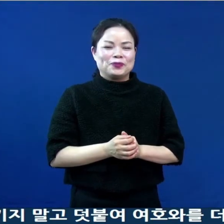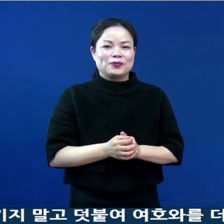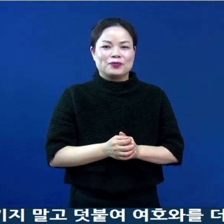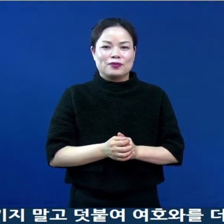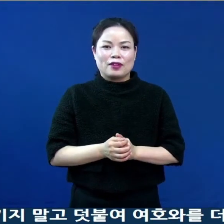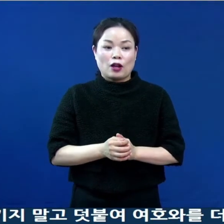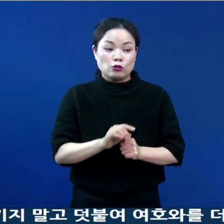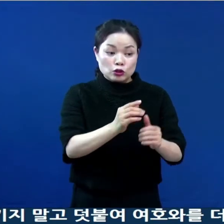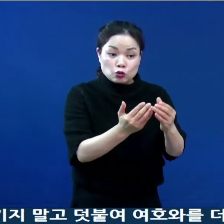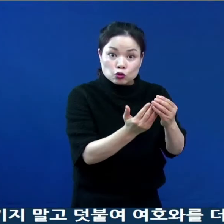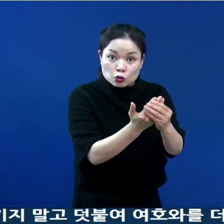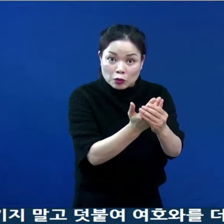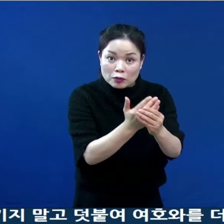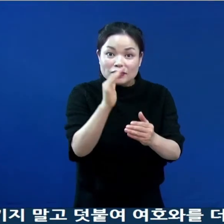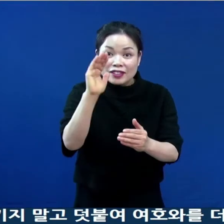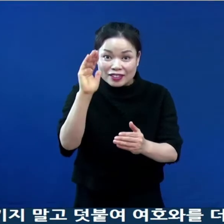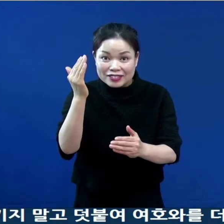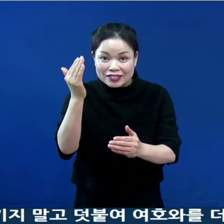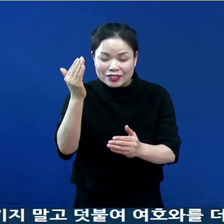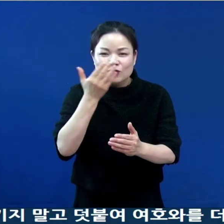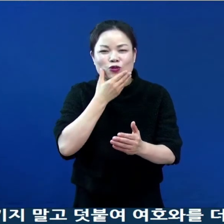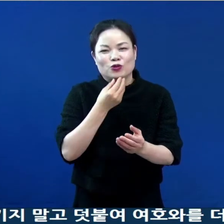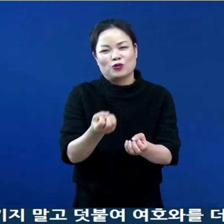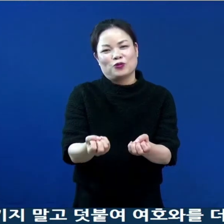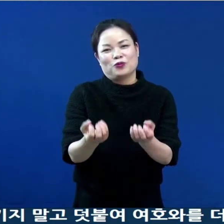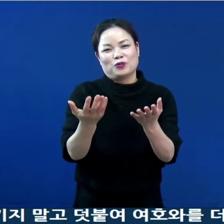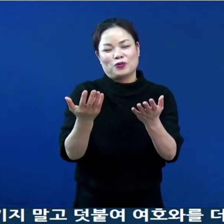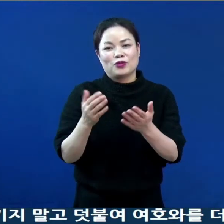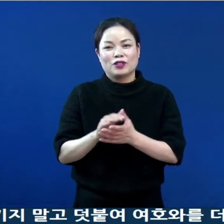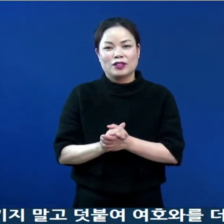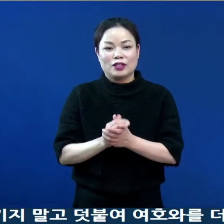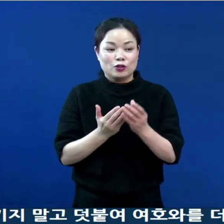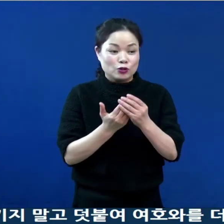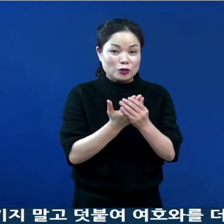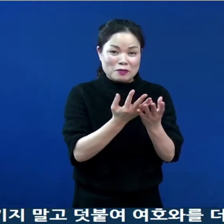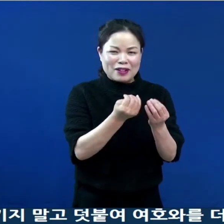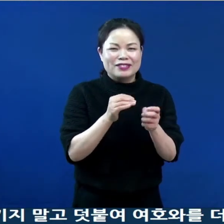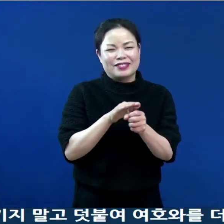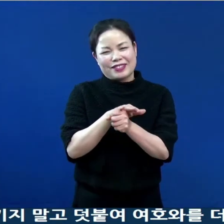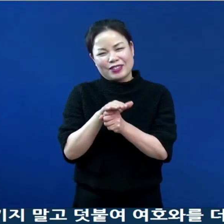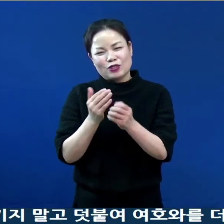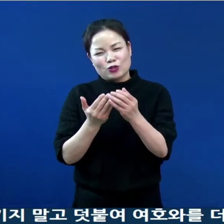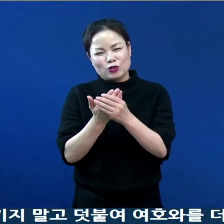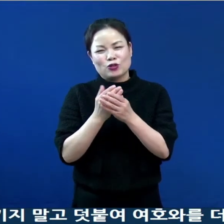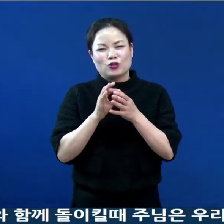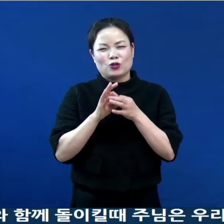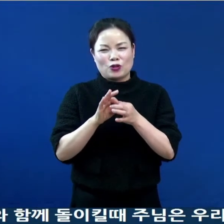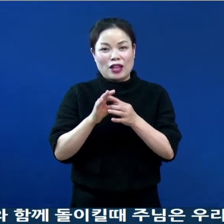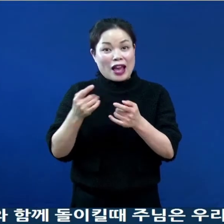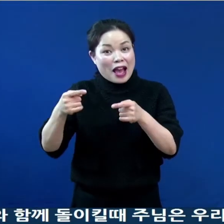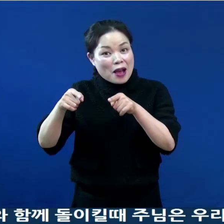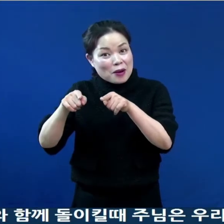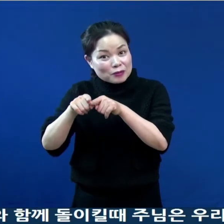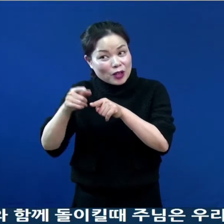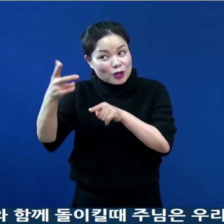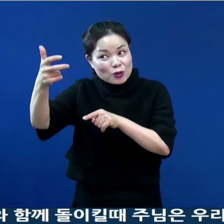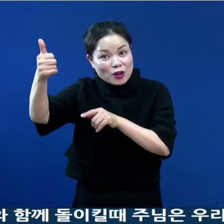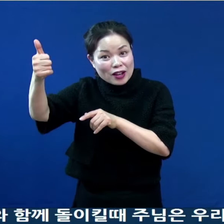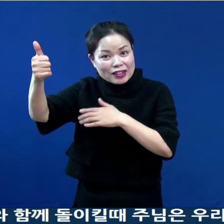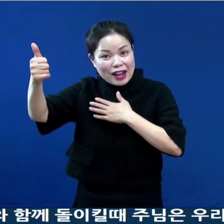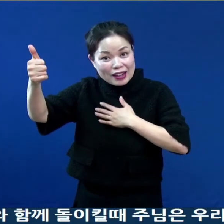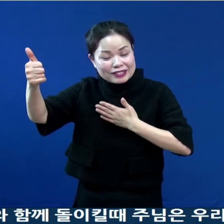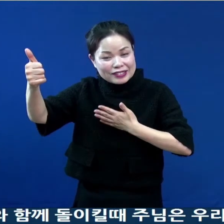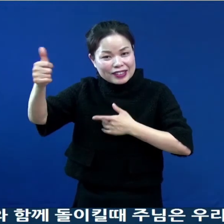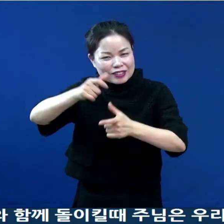우리 순모임이 그런 모임이 될 수 있기를 축복합니다. 여러분, 순을 많이 사랑해 주시고 순을 통해서 함께 여호와를 아는